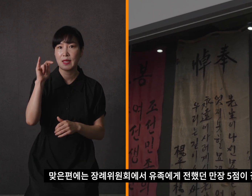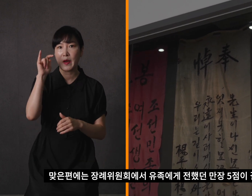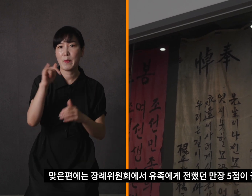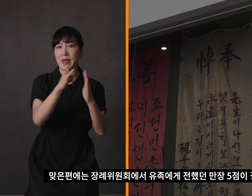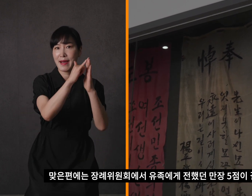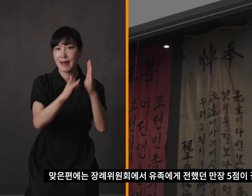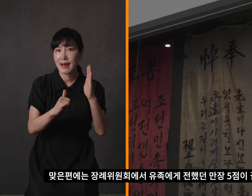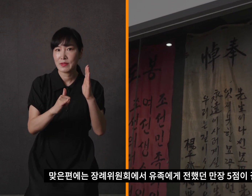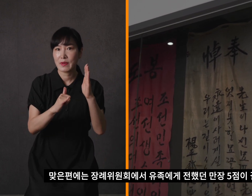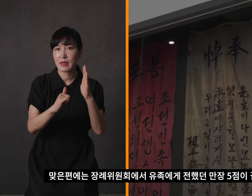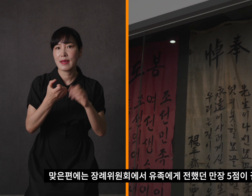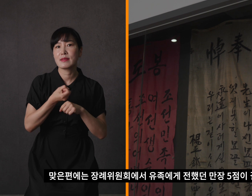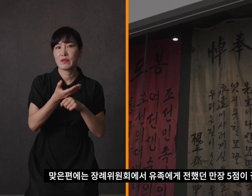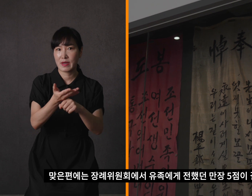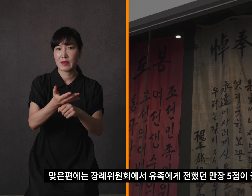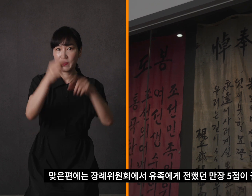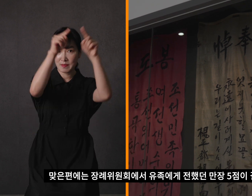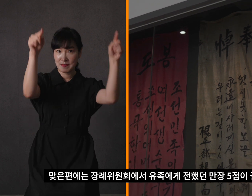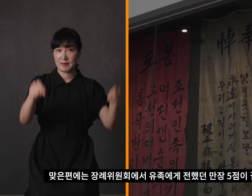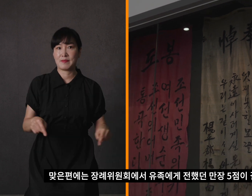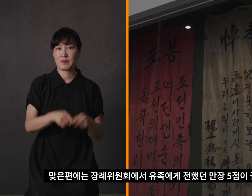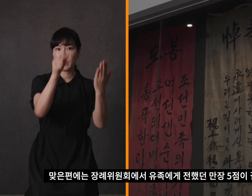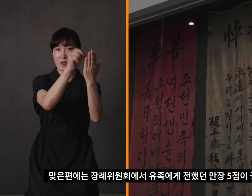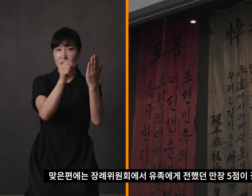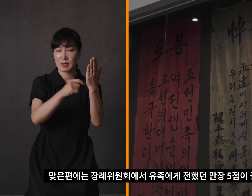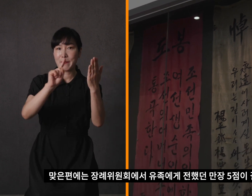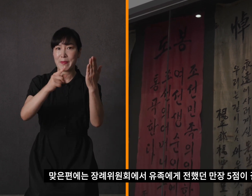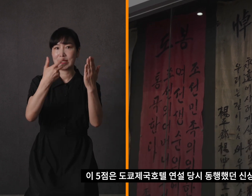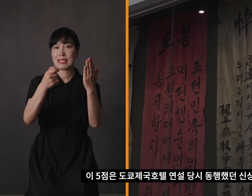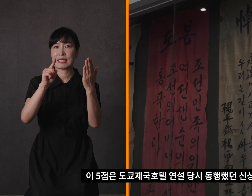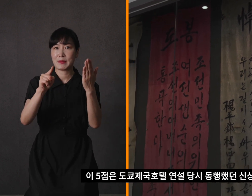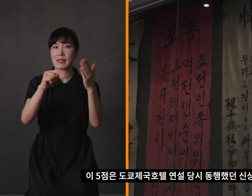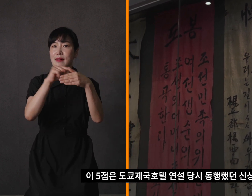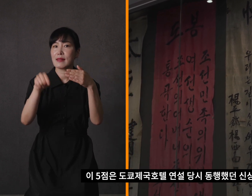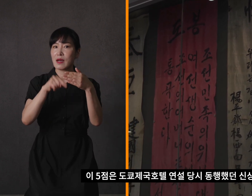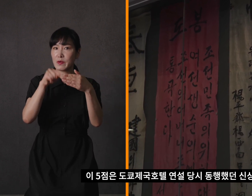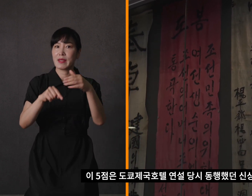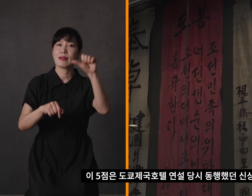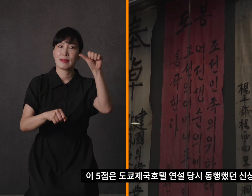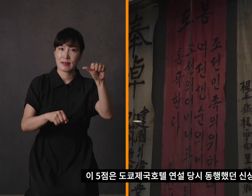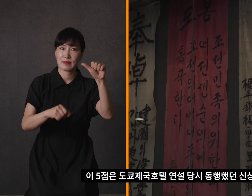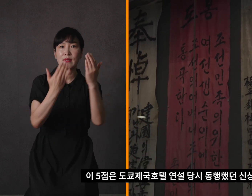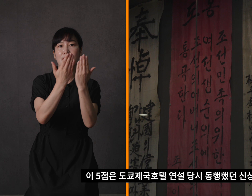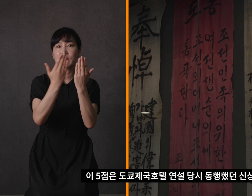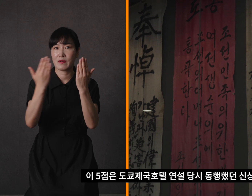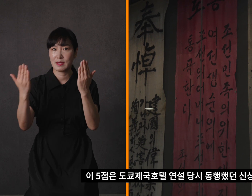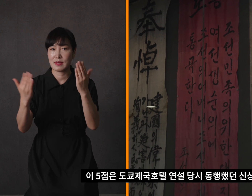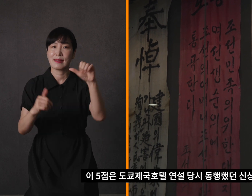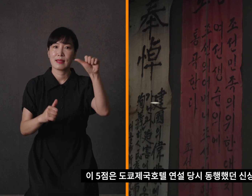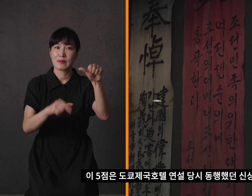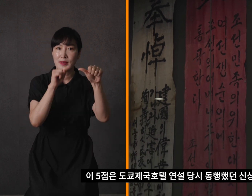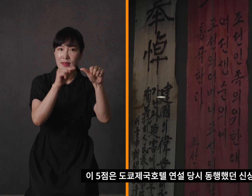유족에게 전했던 만장 5점이 걸려 있습니다. 이 5점은 도쿄 제국호텔